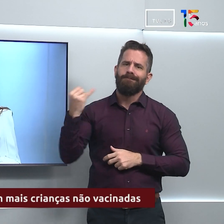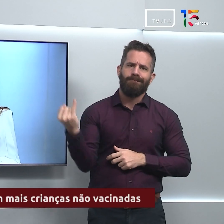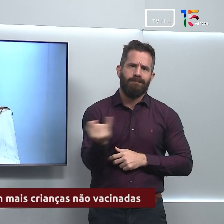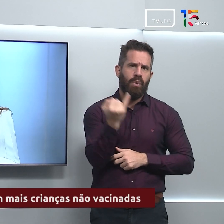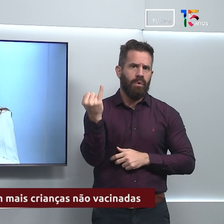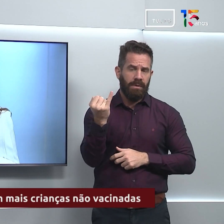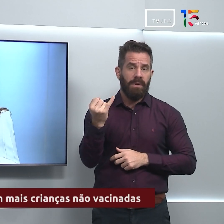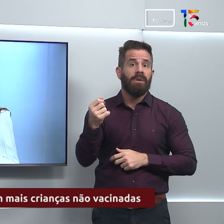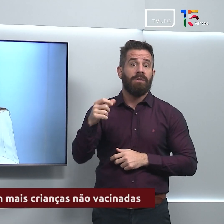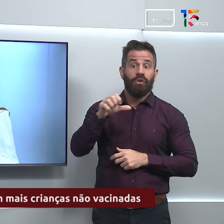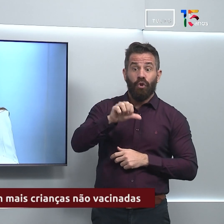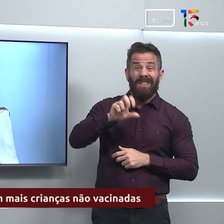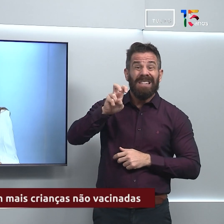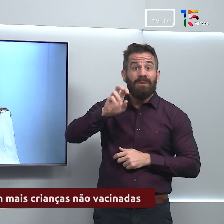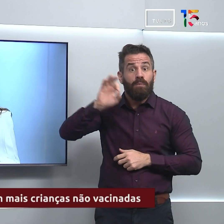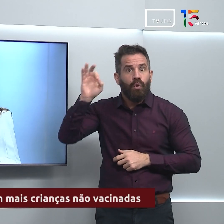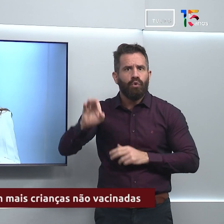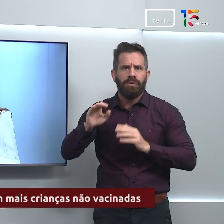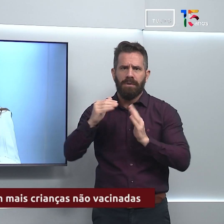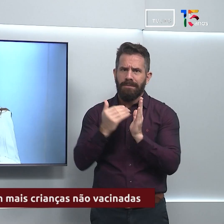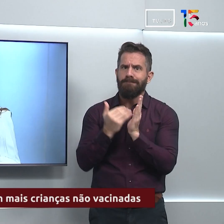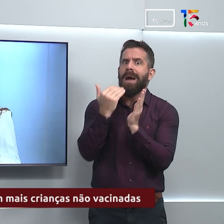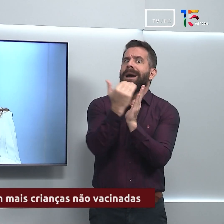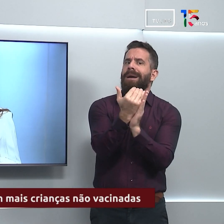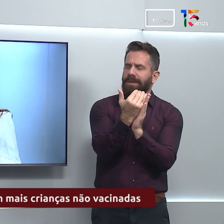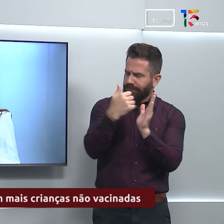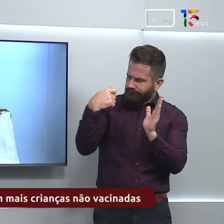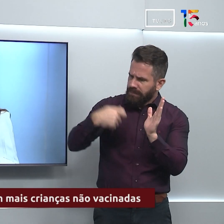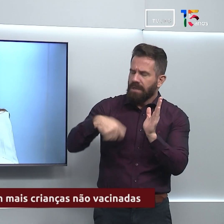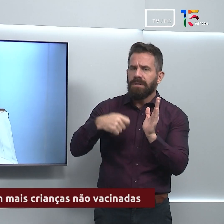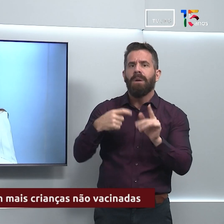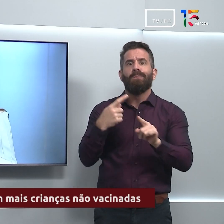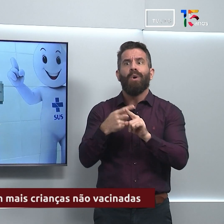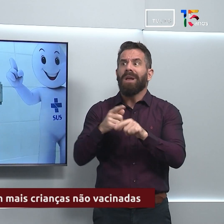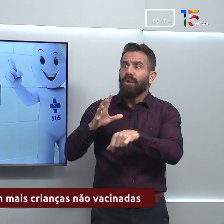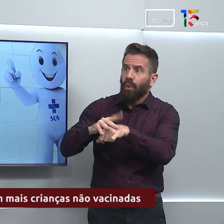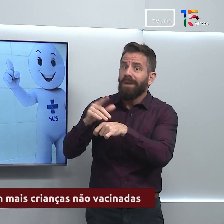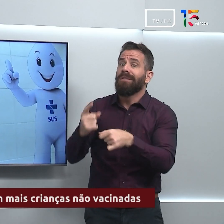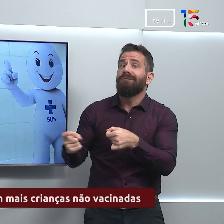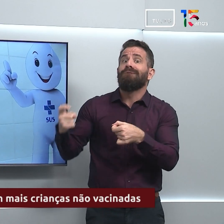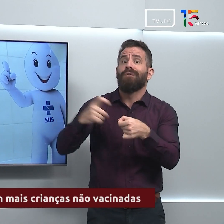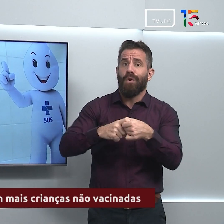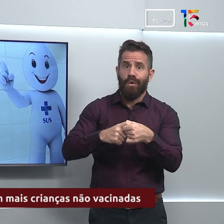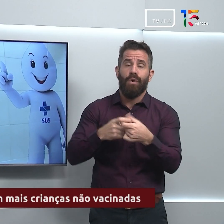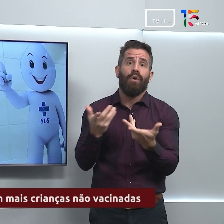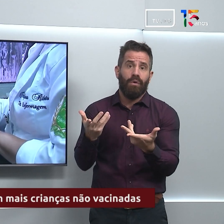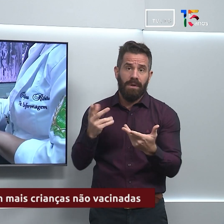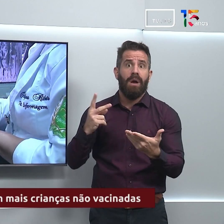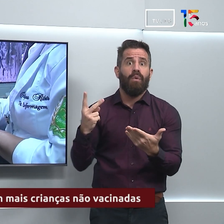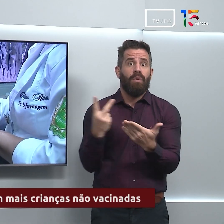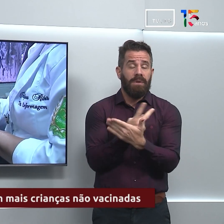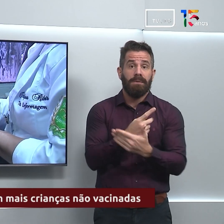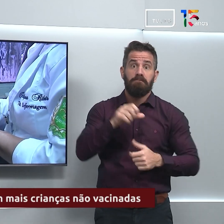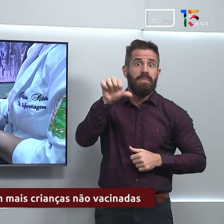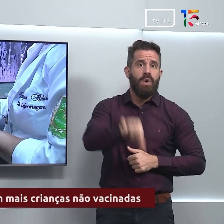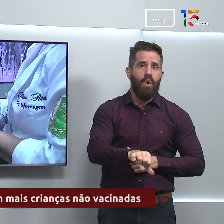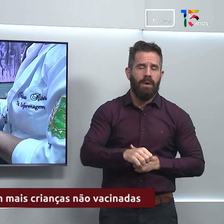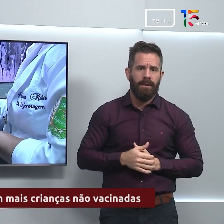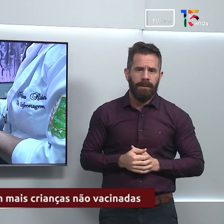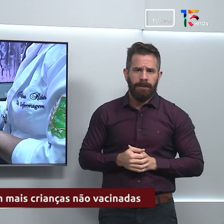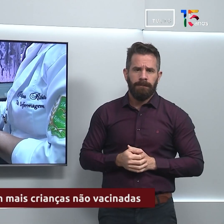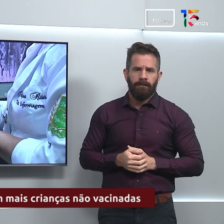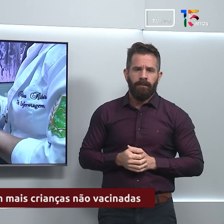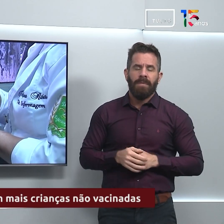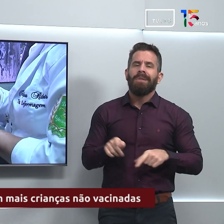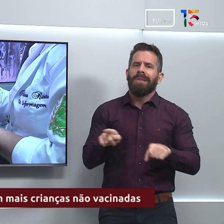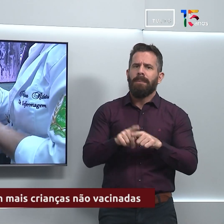acima de 95% para que a gente não deixe essas doenças voltar. Outros fatores que podem influenciar a não